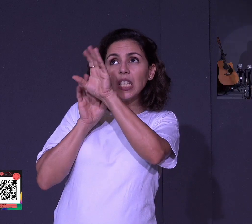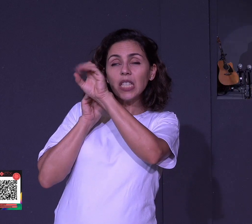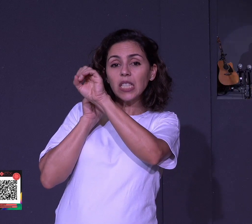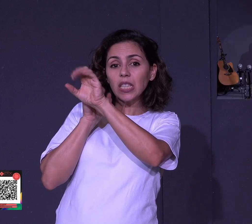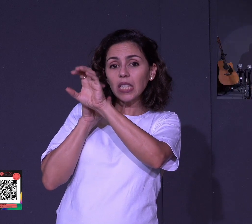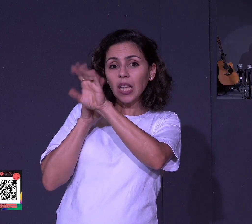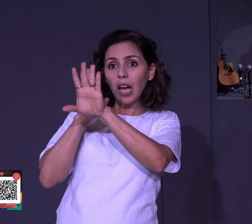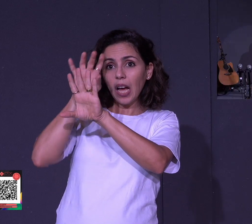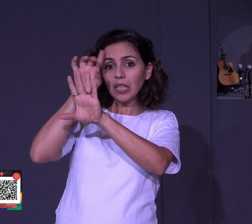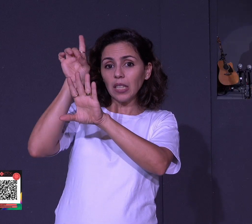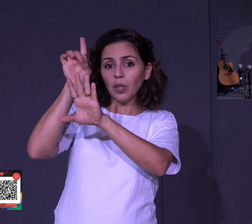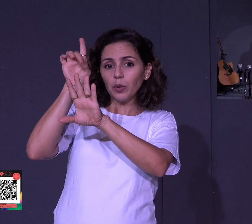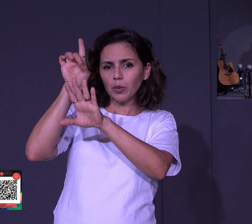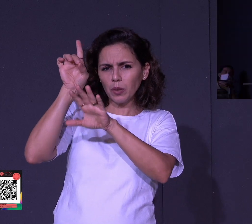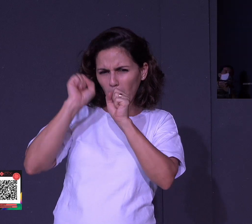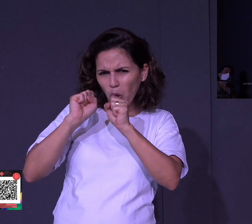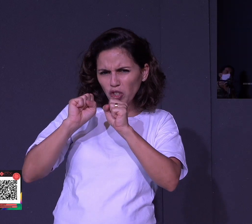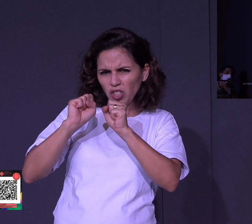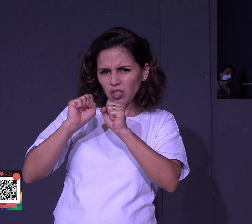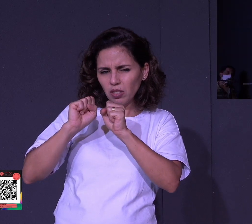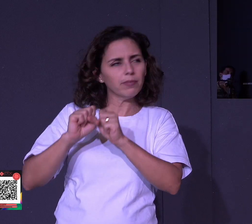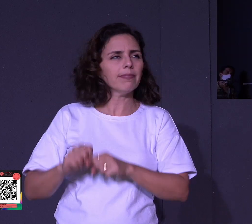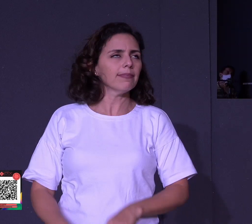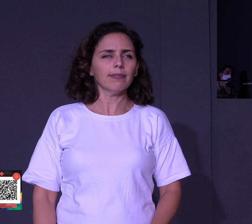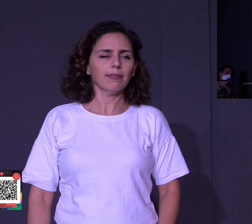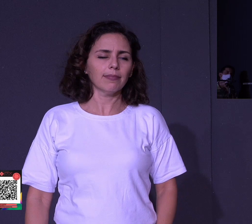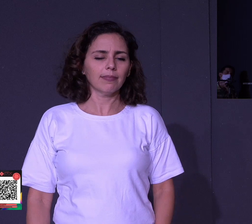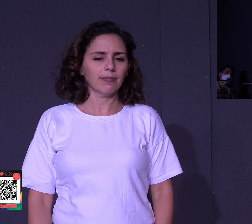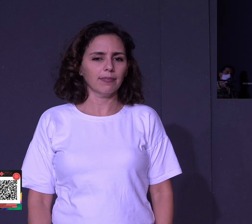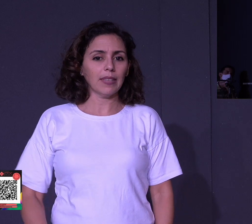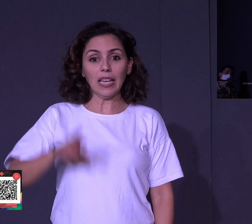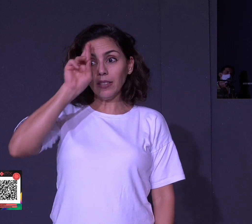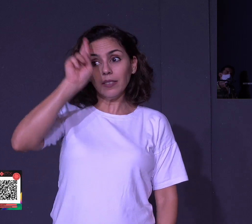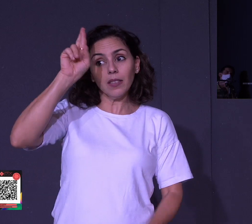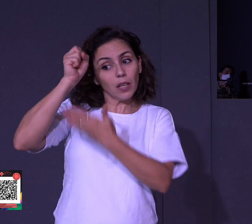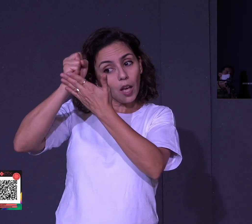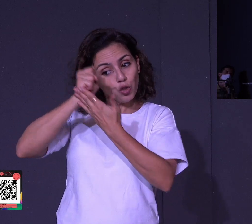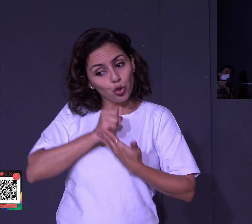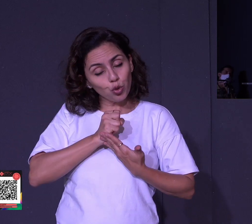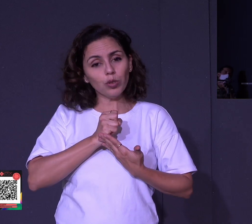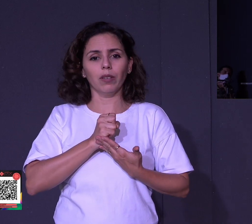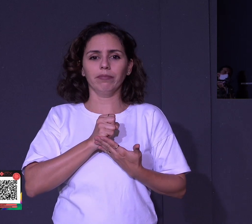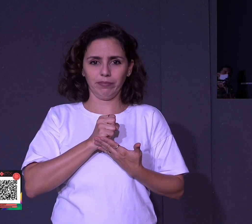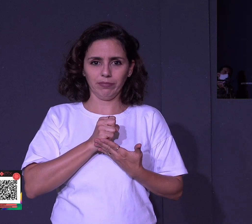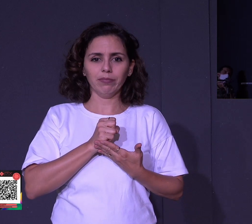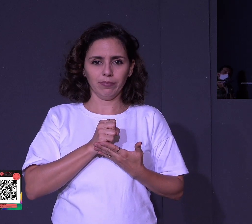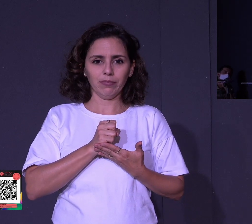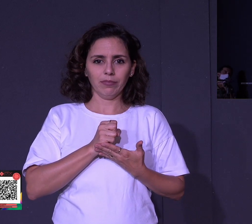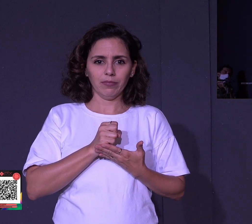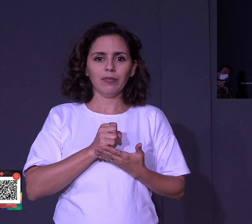ajude. Que Ele nos ajude para que essa realidade